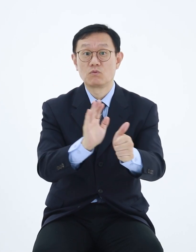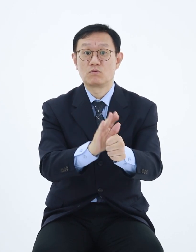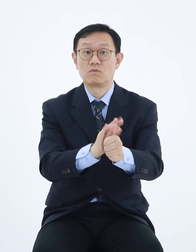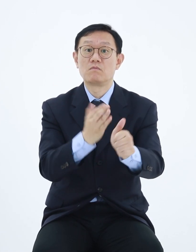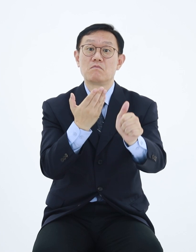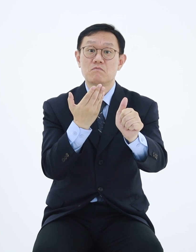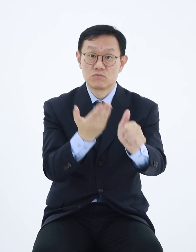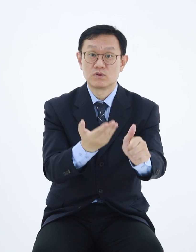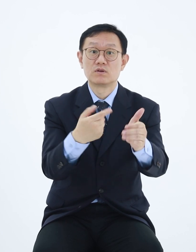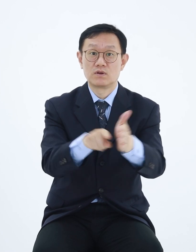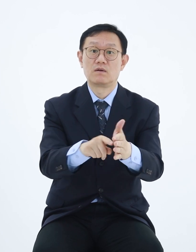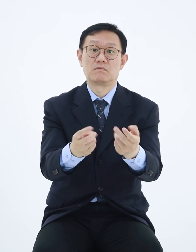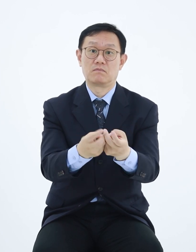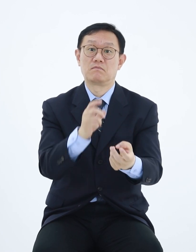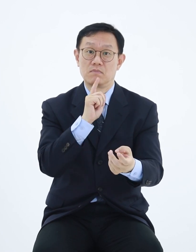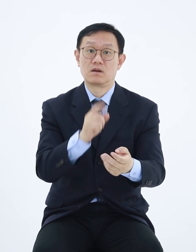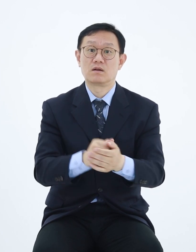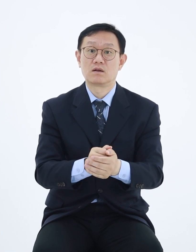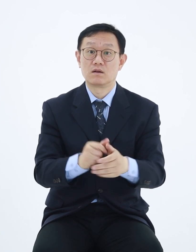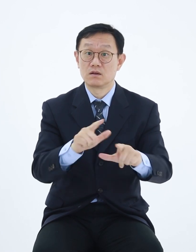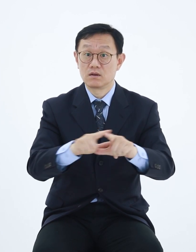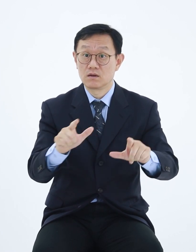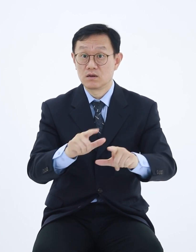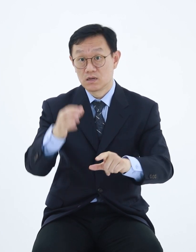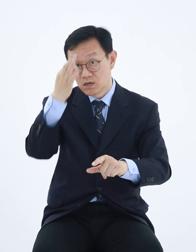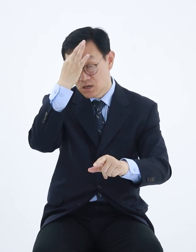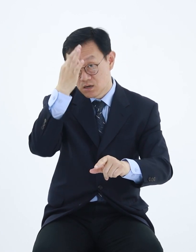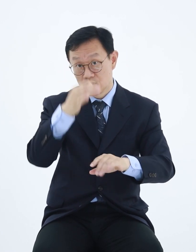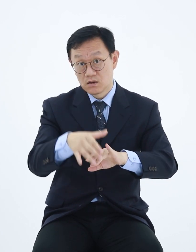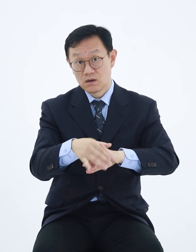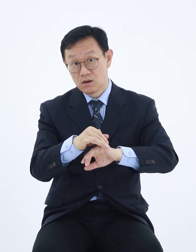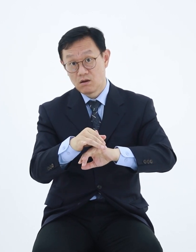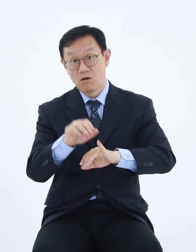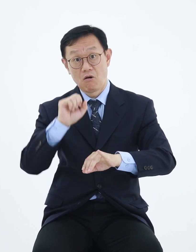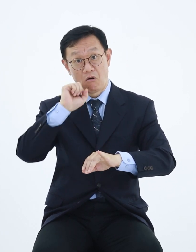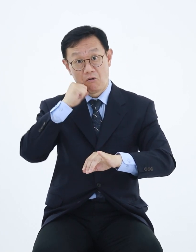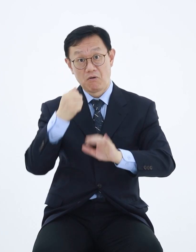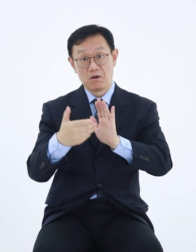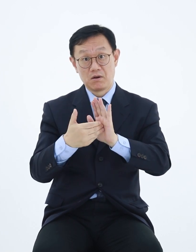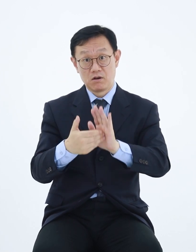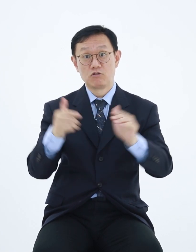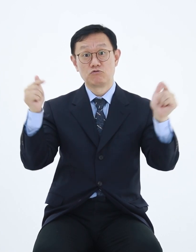말한다. 일상생활에서 기능 손상을 야기하는 어려움을 예방하고 줄이는 것을 목표로 한다.